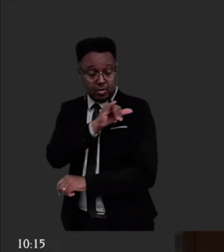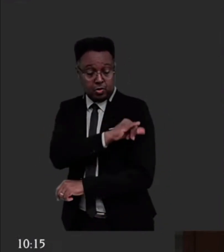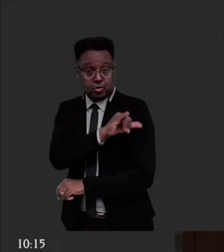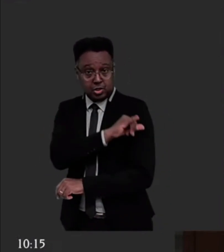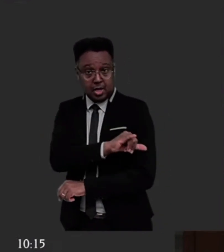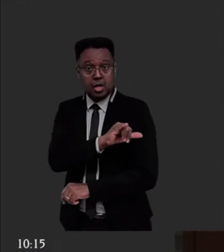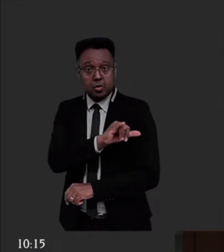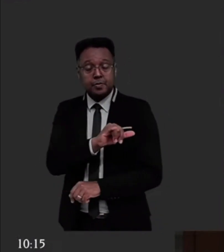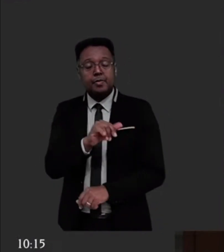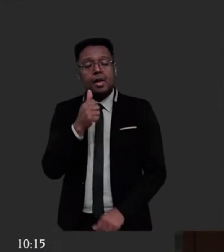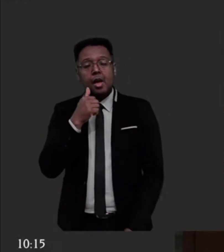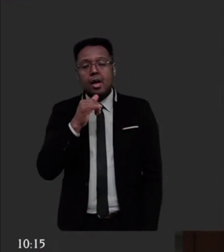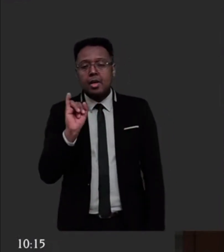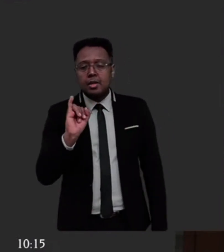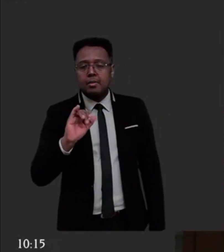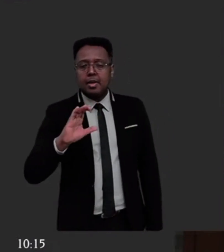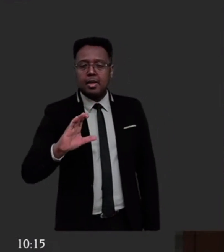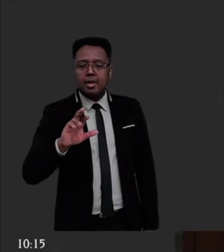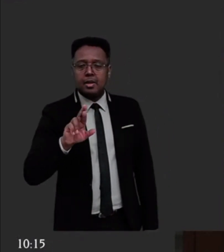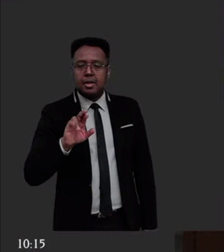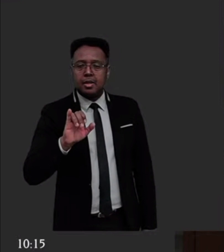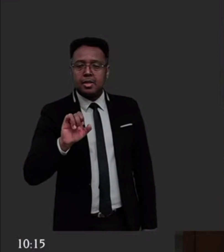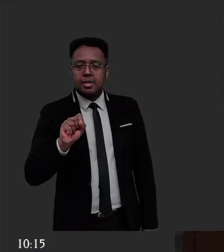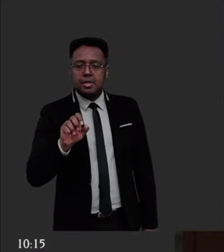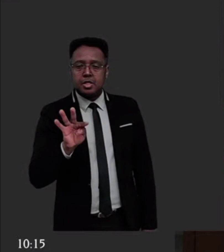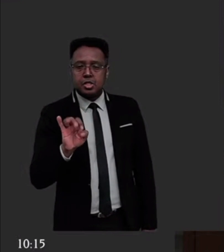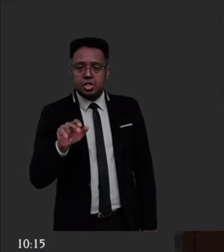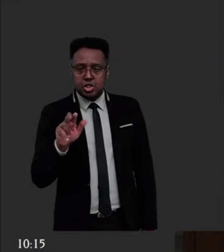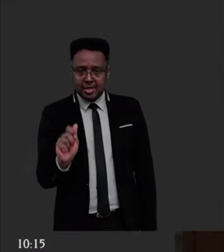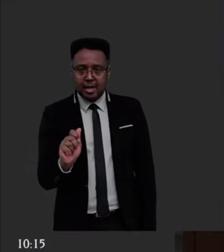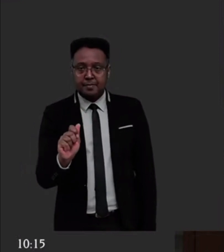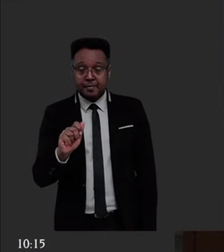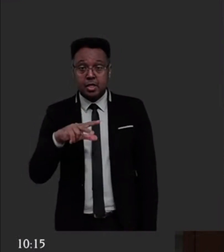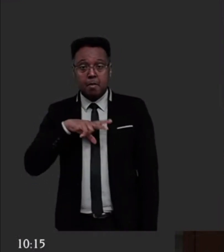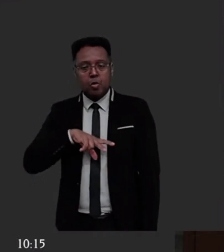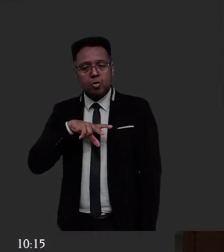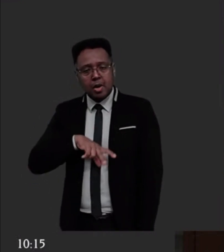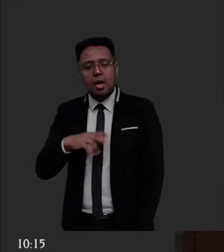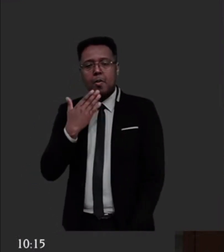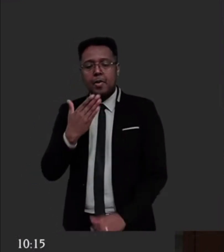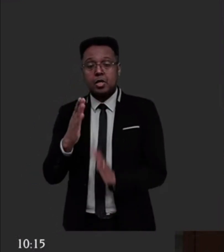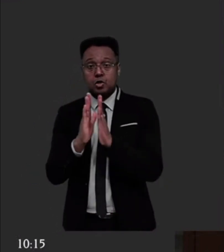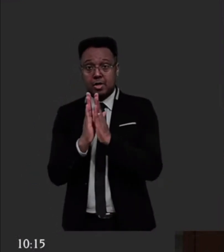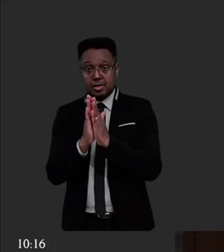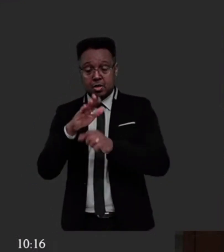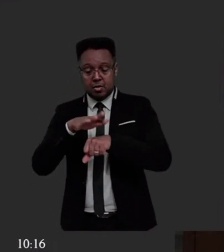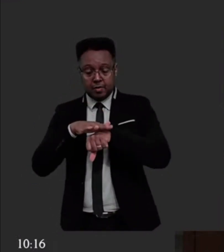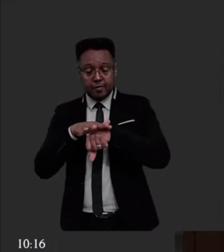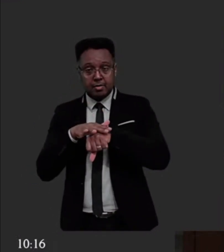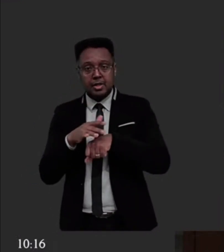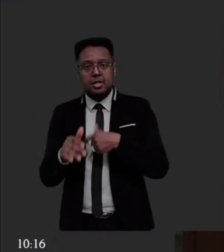irmã Cristina, de Portugal, pede oração por enfermidade. Também por enfermidades, o irmão